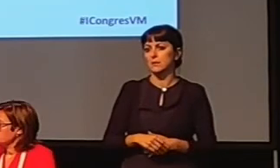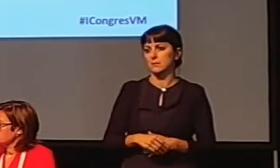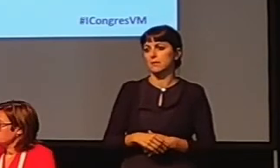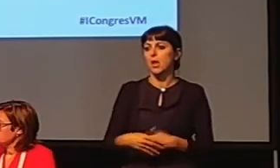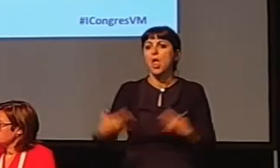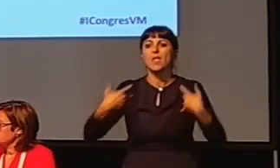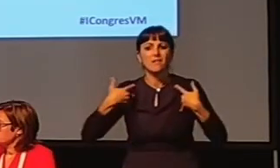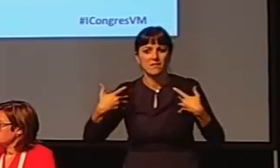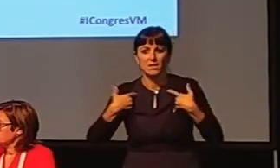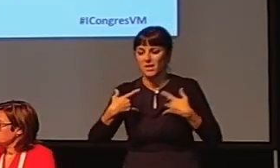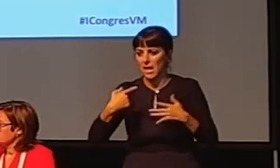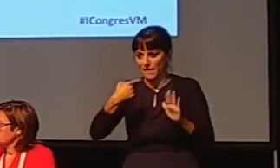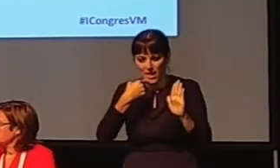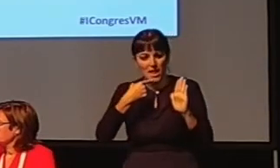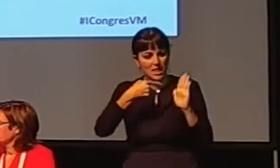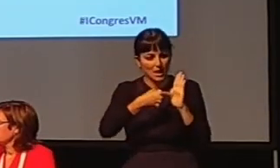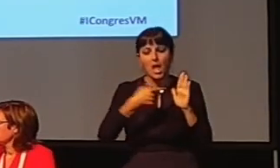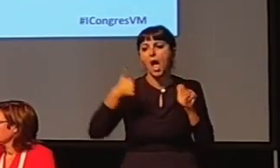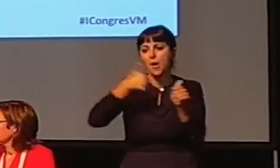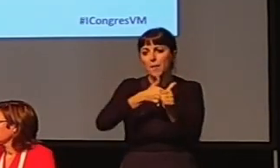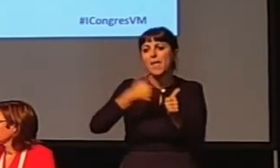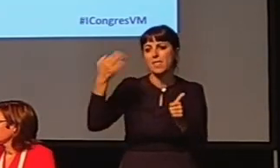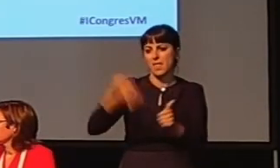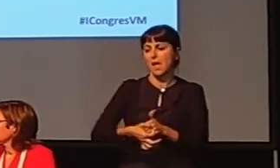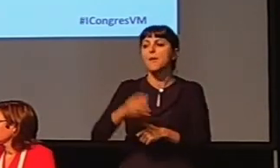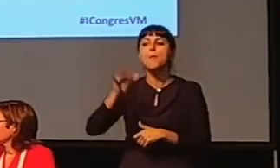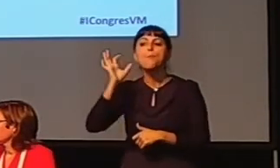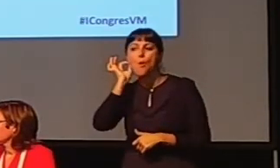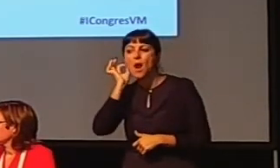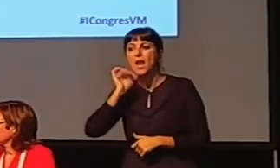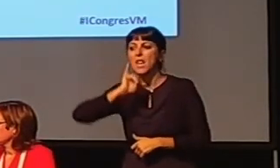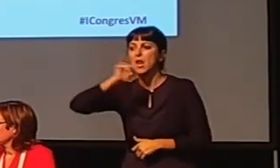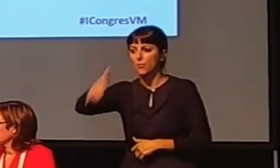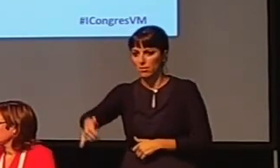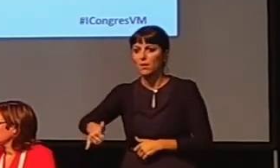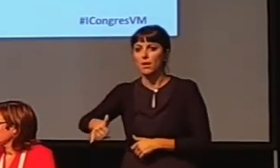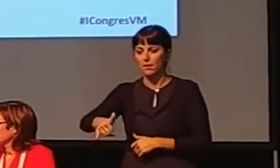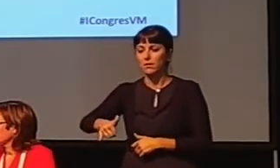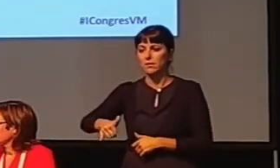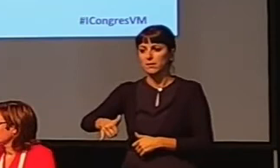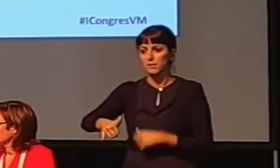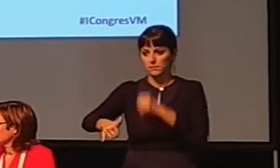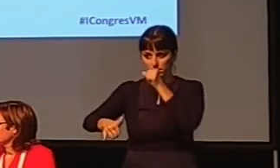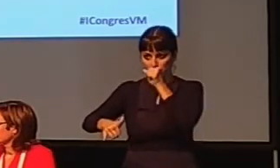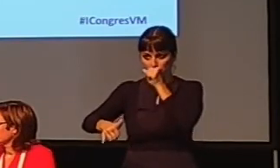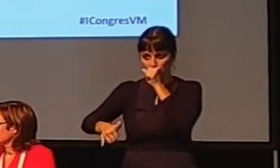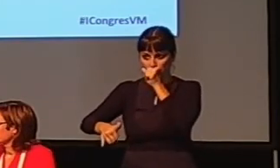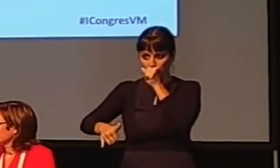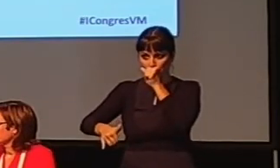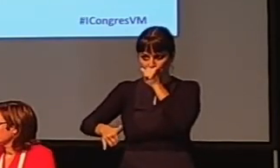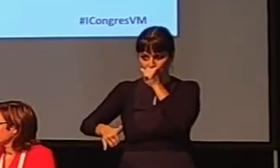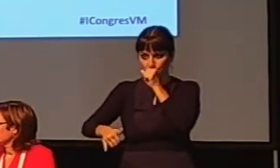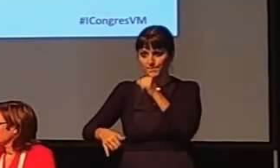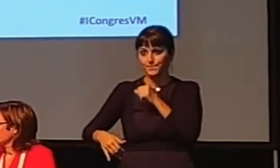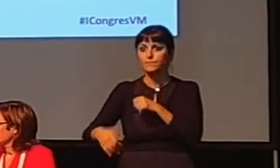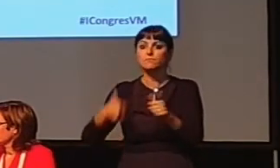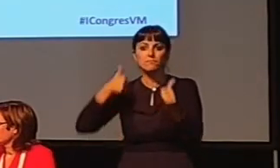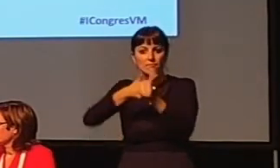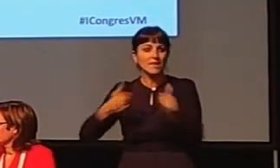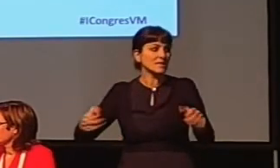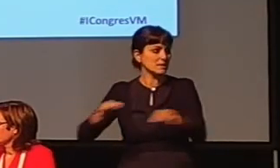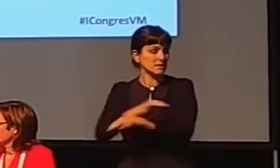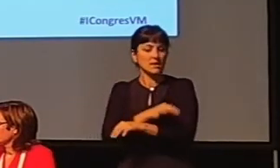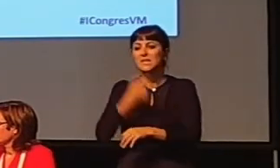incomplint diligència de vida. Quiero decir que cada vez que enviem una mujer a denunciar sin un assessorament legal, estem